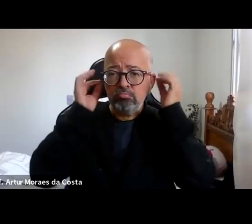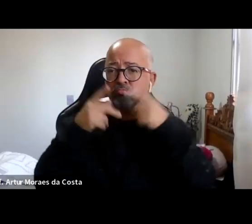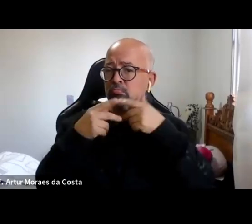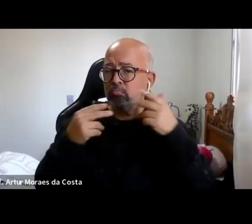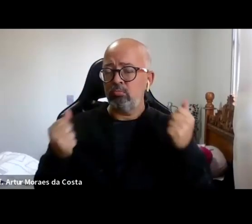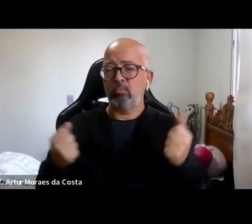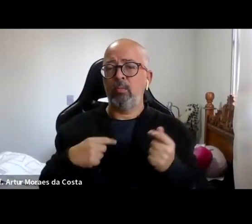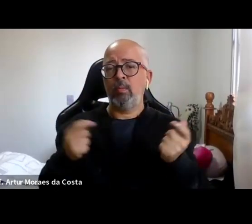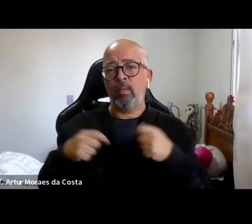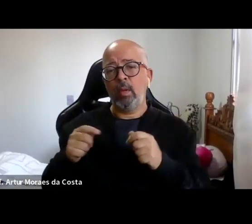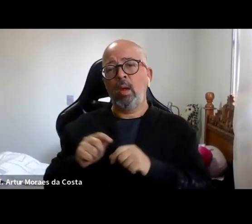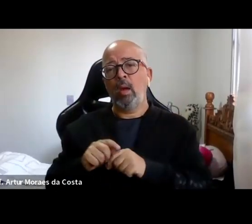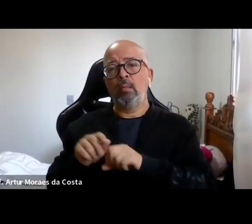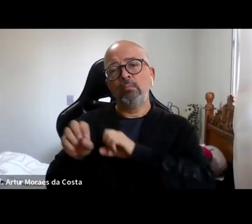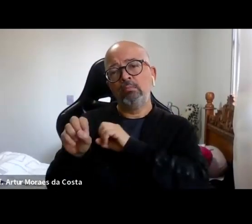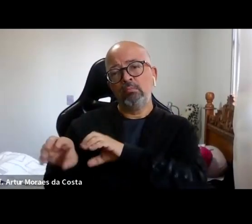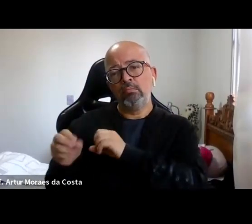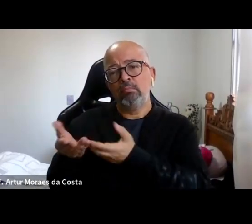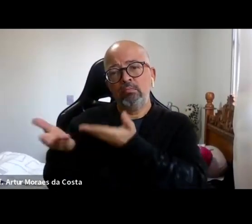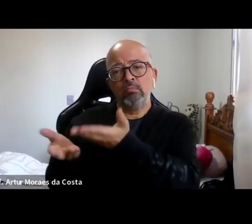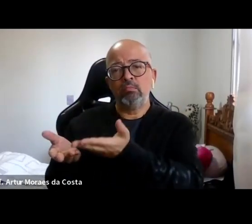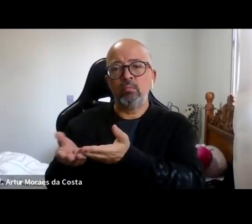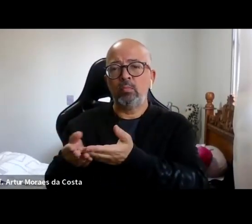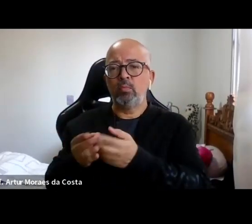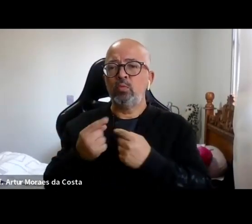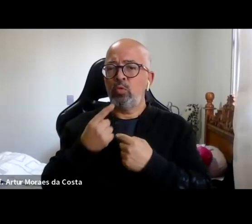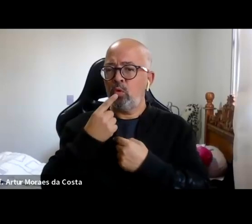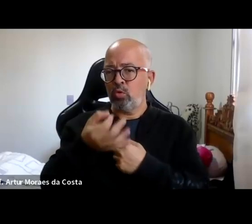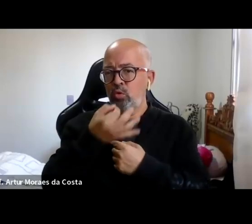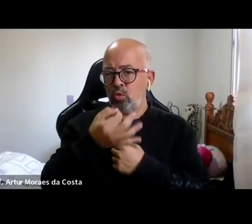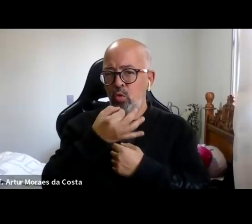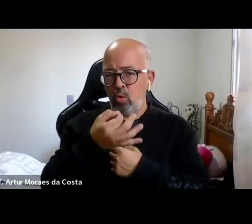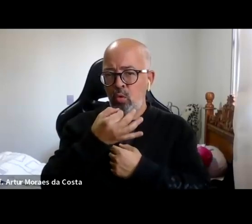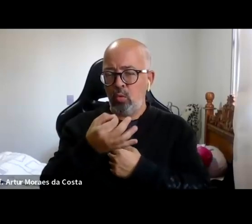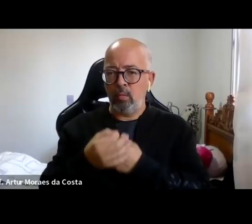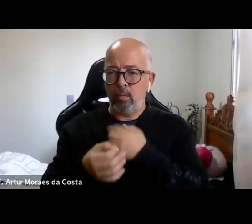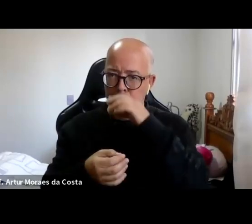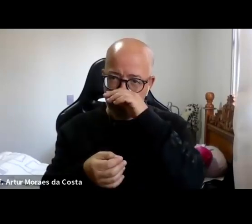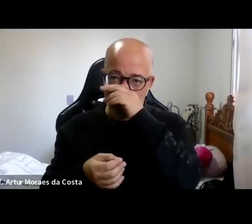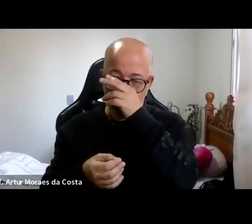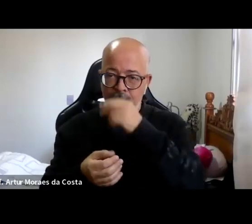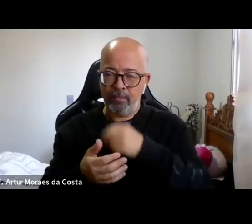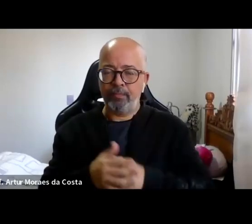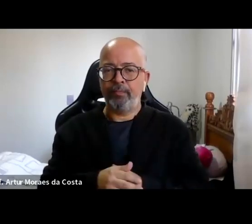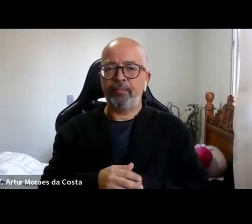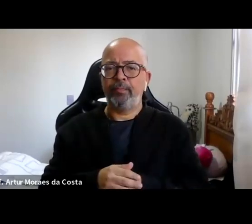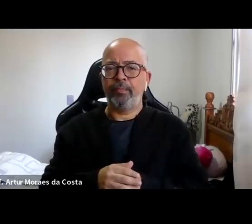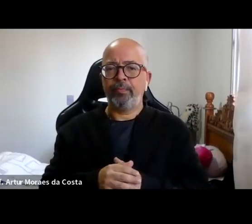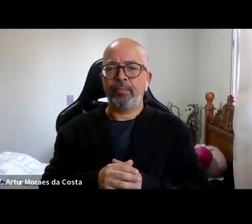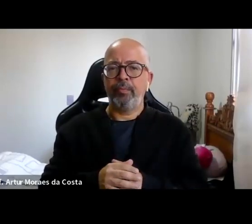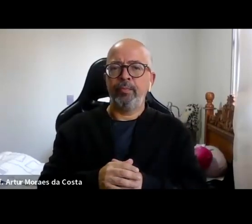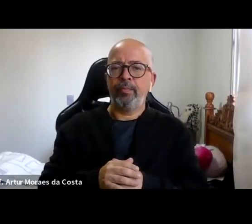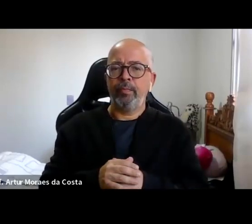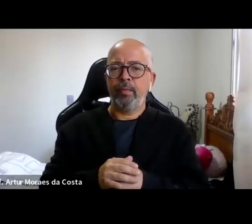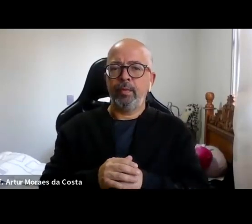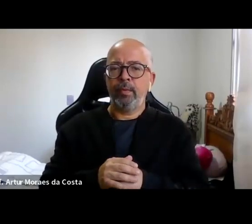este tipo de de esfuerzo por comprender no es tan alto Como quien utiliza sistemas